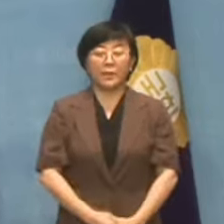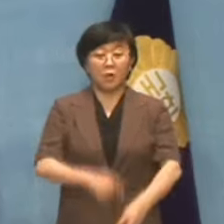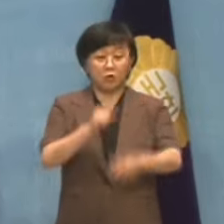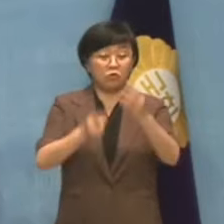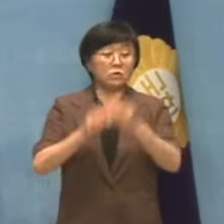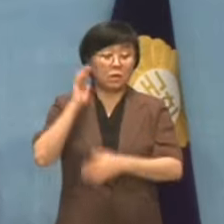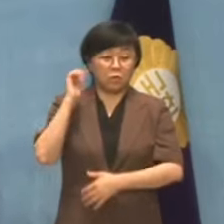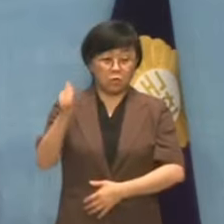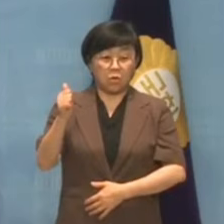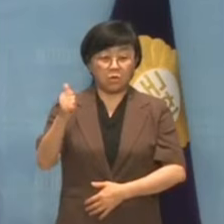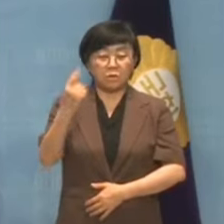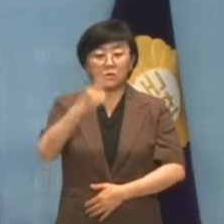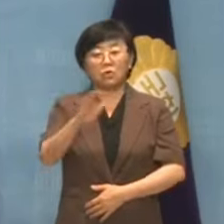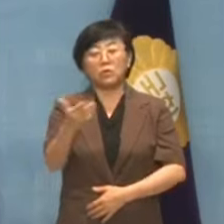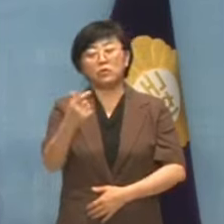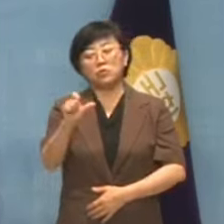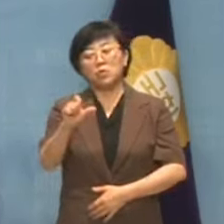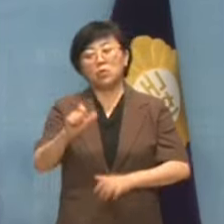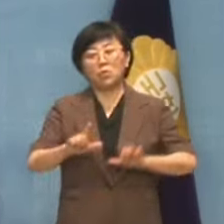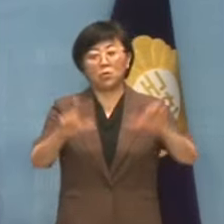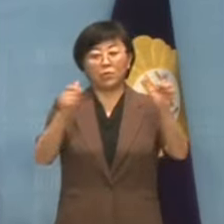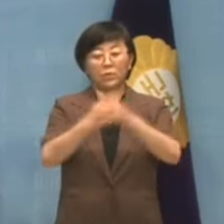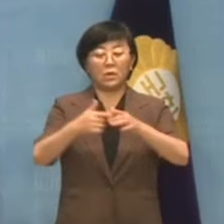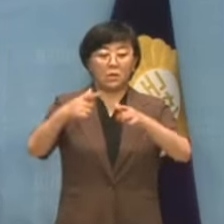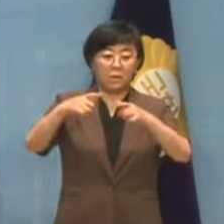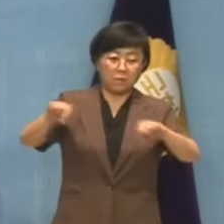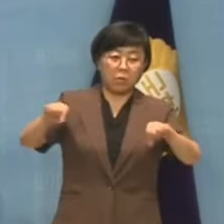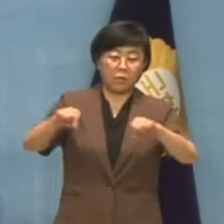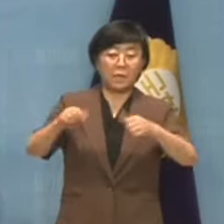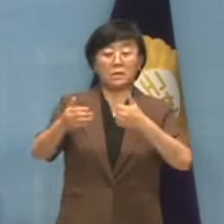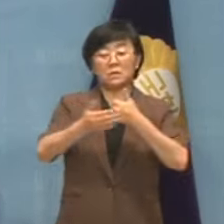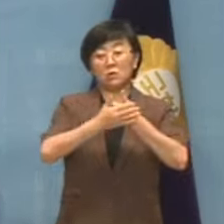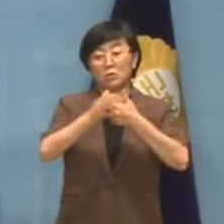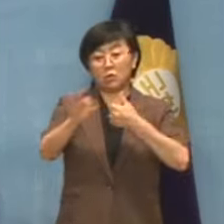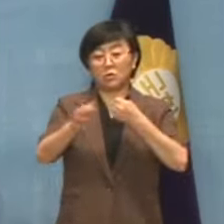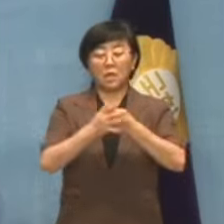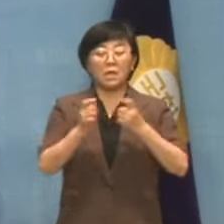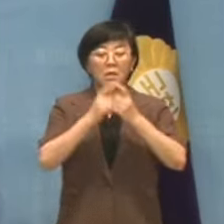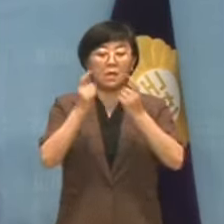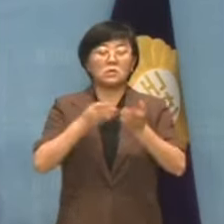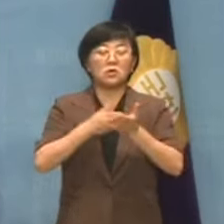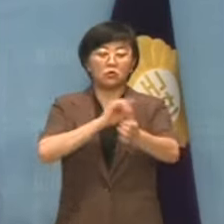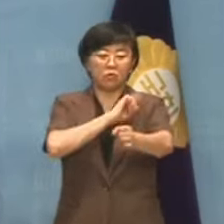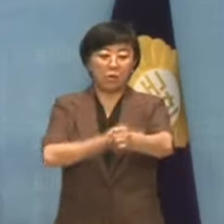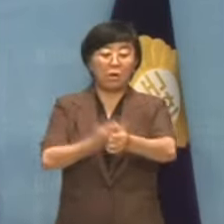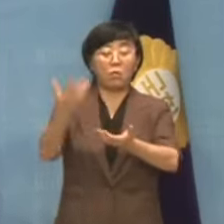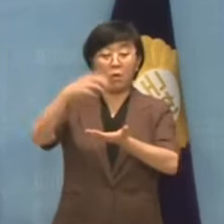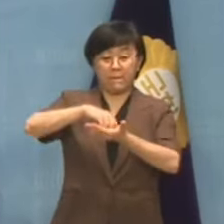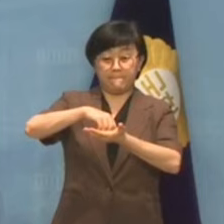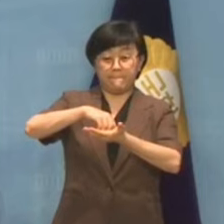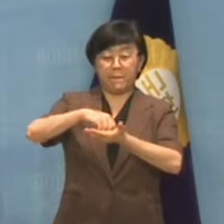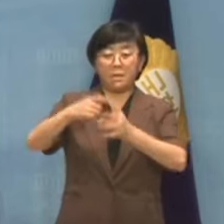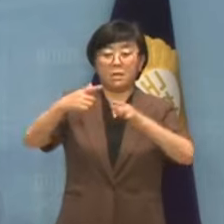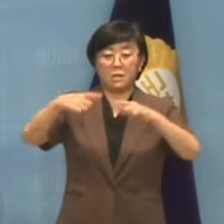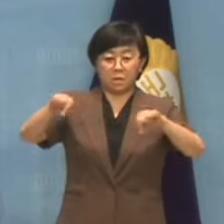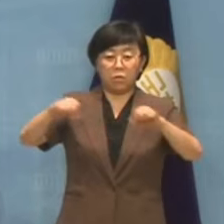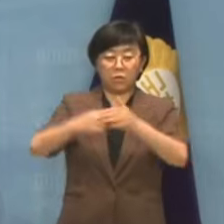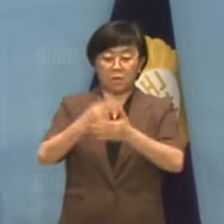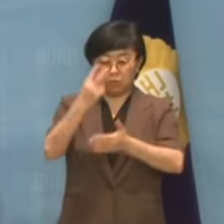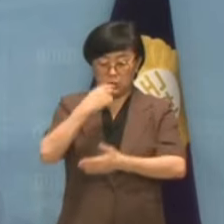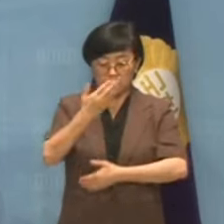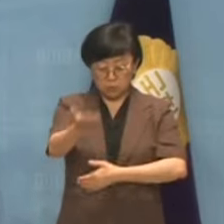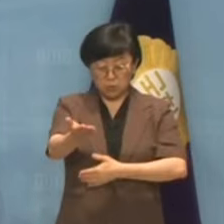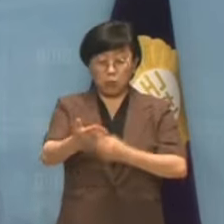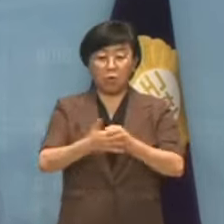윤석열 대통령은 1965년 일본의 지원금에 개인 청구권까지 포함됐다며 일본에 면죄부를